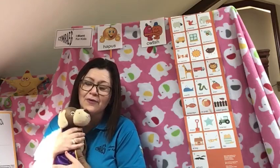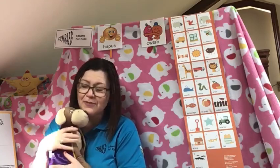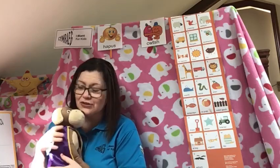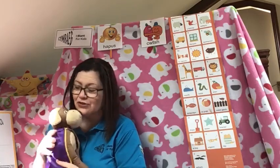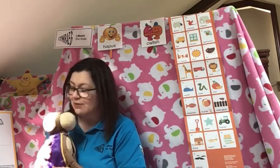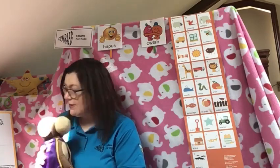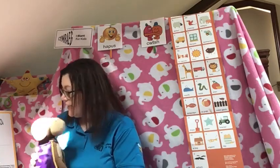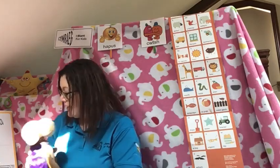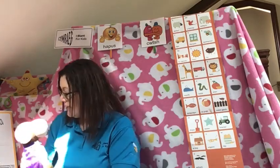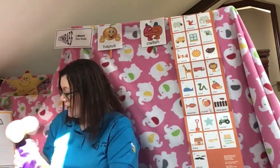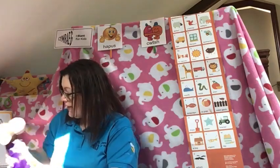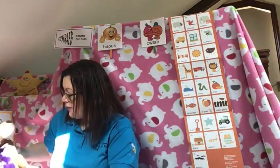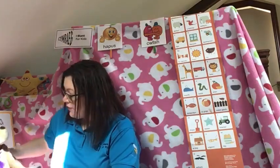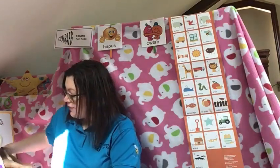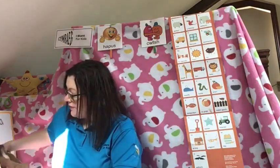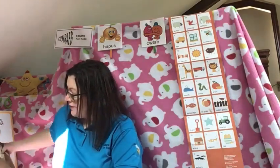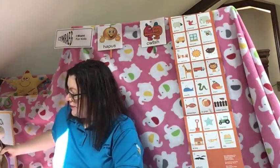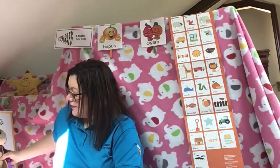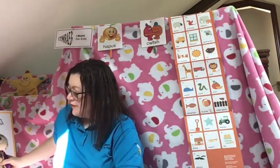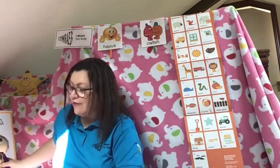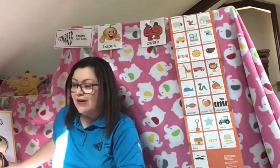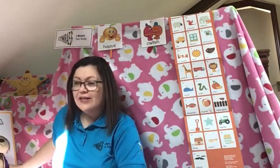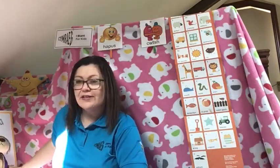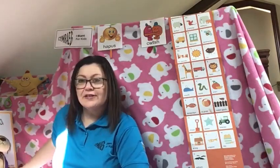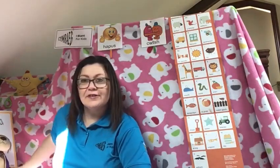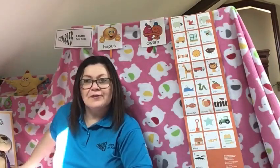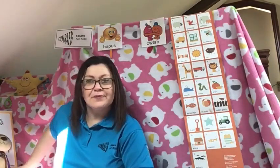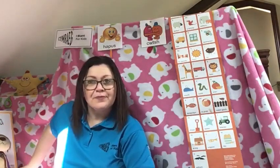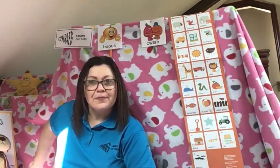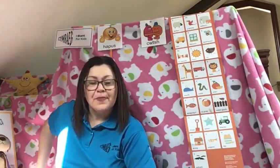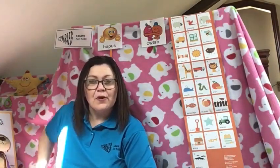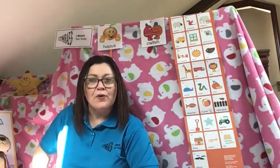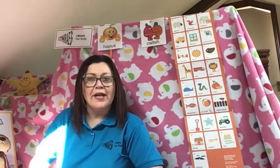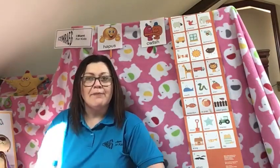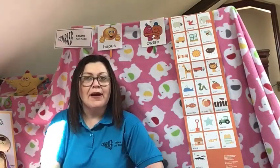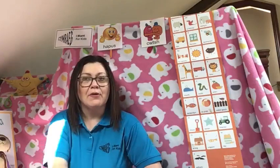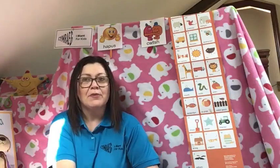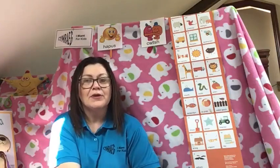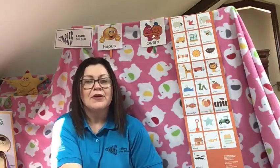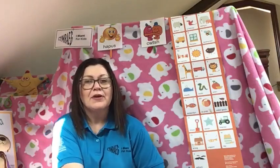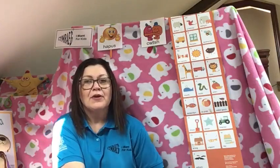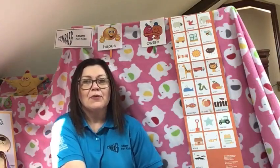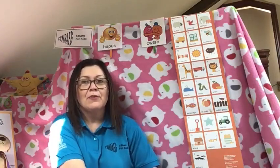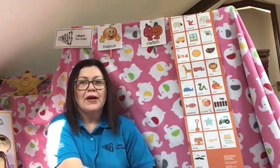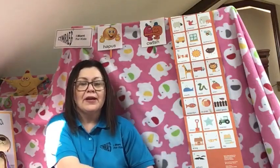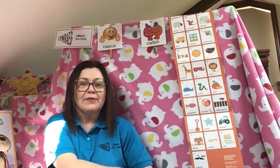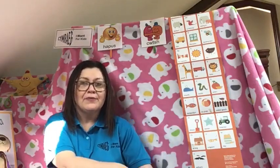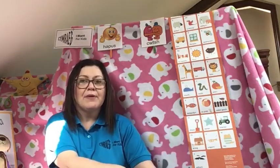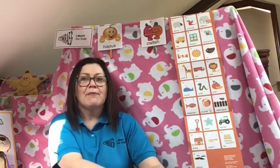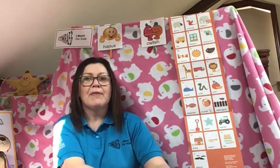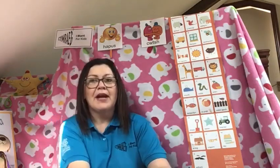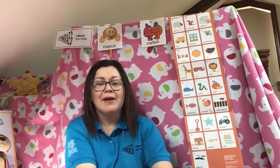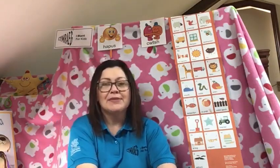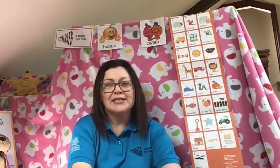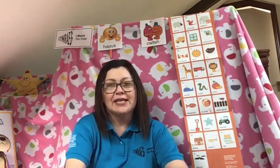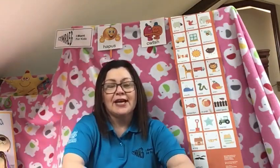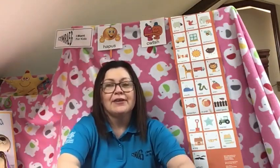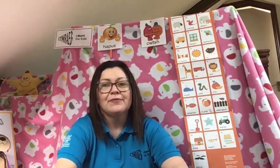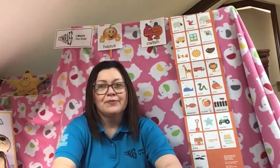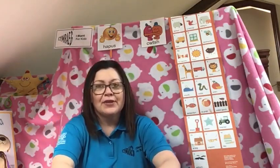Mae Dodi mynd i gysgu nawr. Right. OK, pawb. Wel, mae'n amser